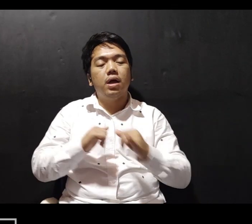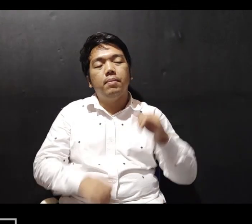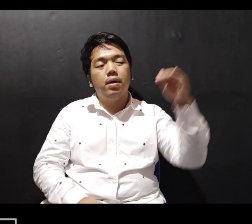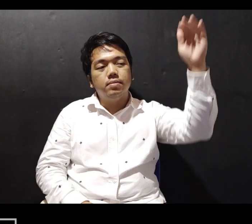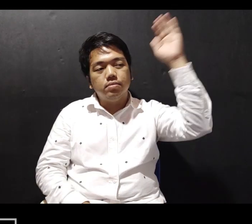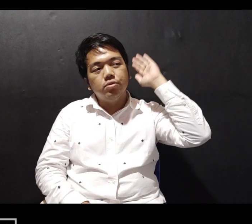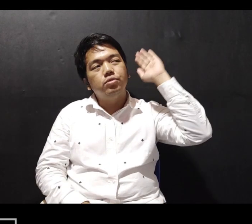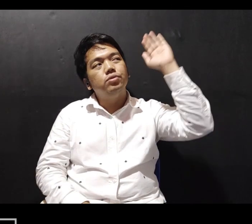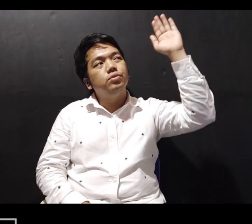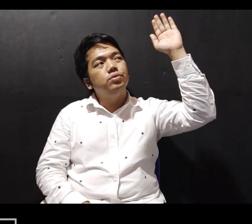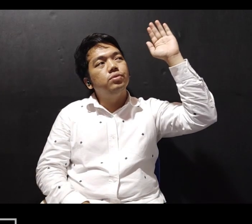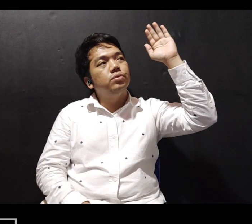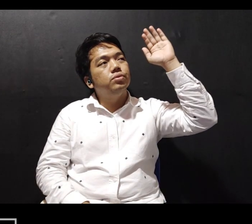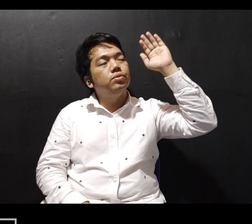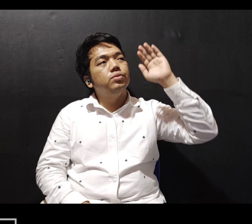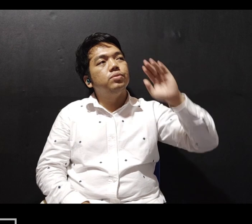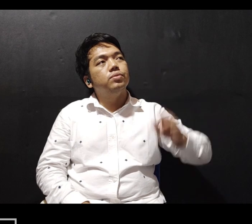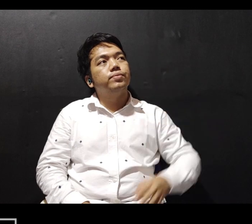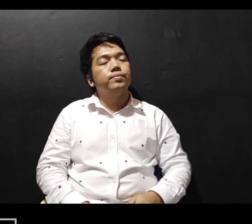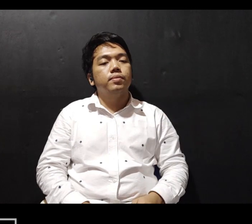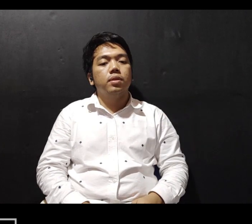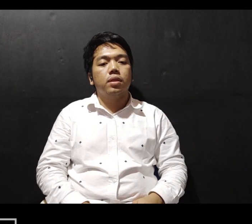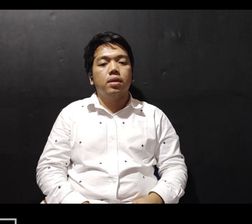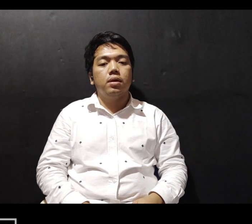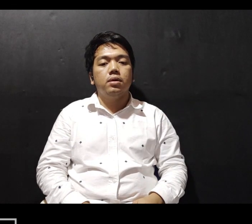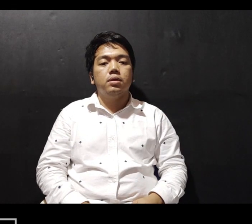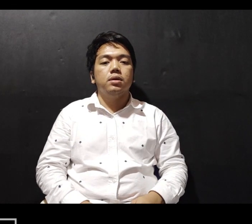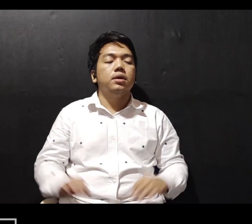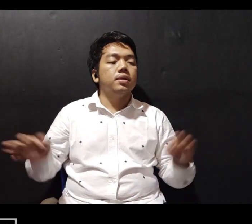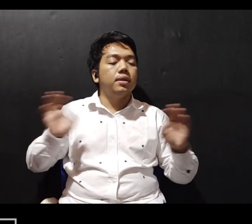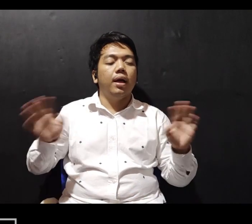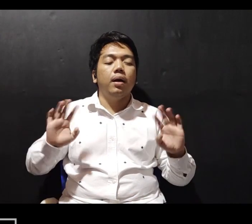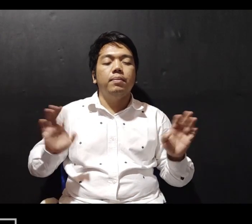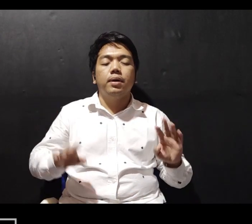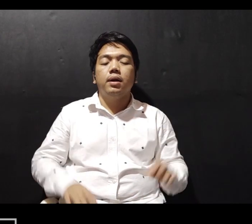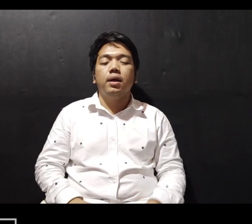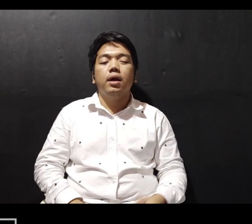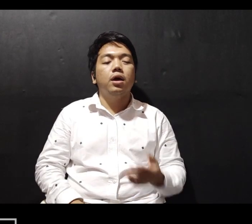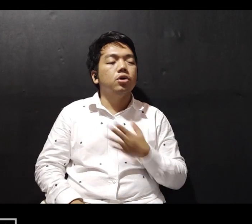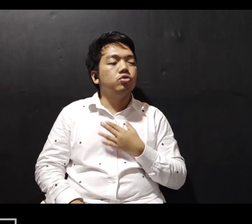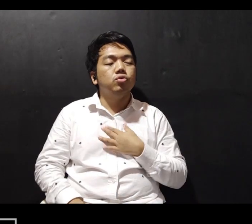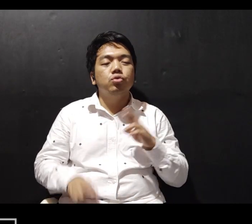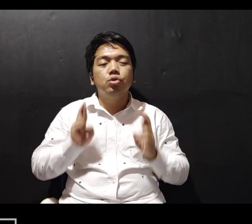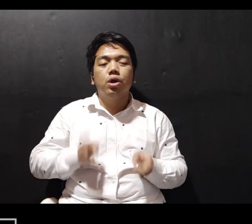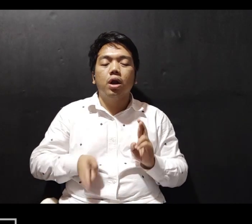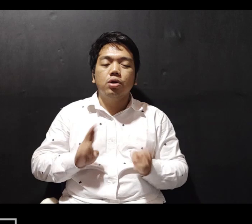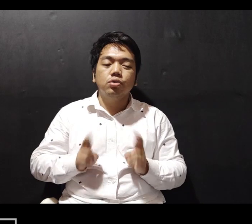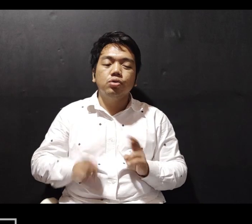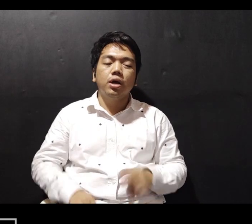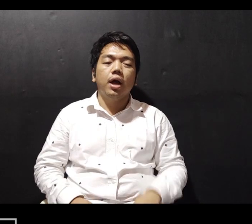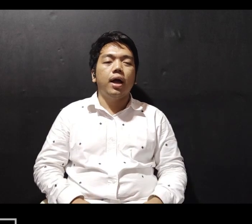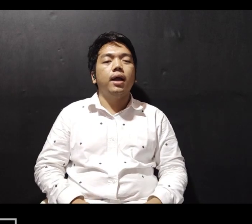adalah bersamamu. Dikuatkanlah engkau pada saat ini. Tak pernah